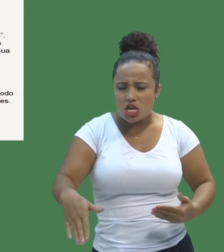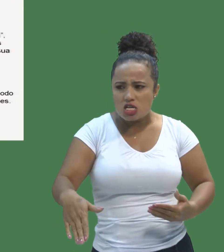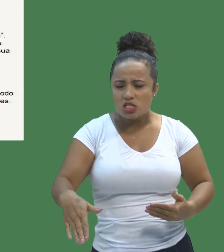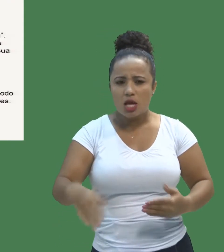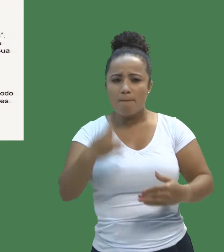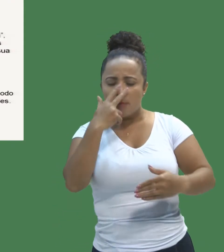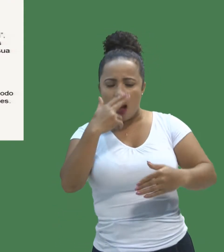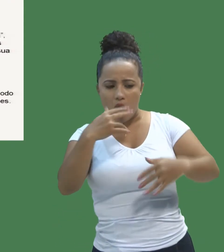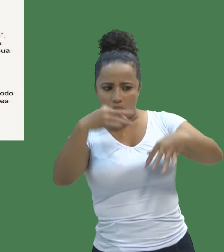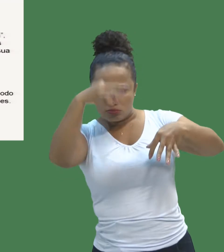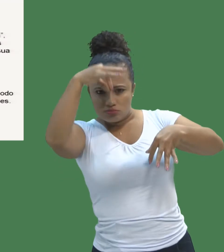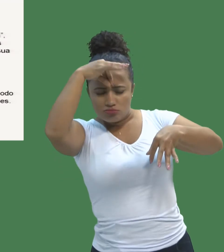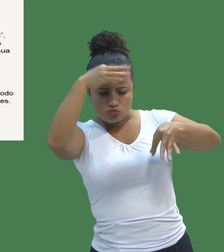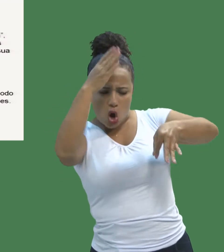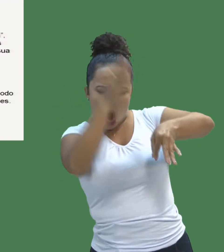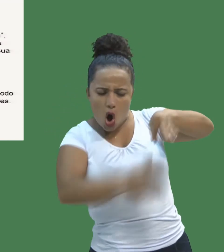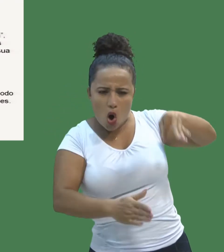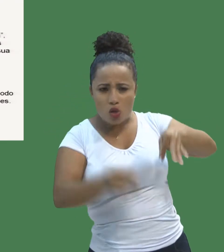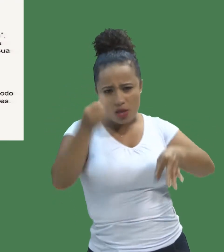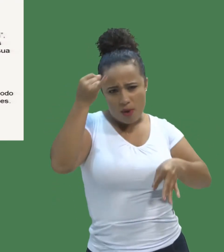para nunca sentirem prazer?